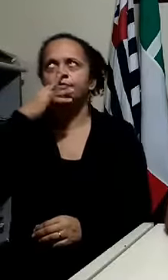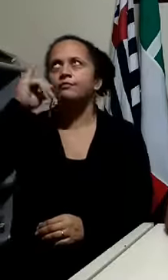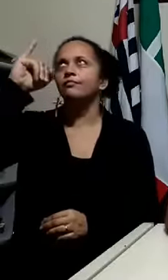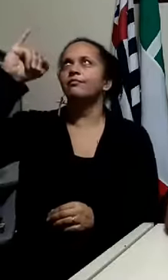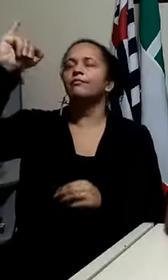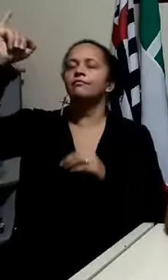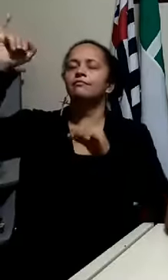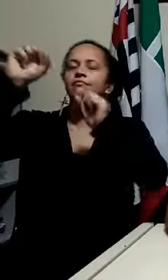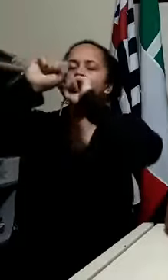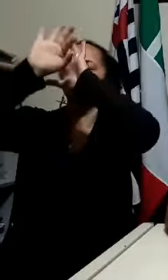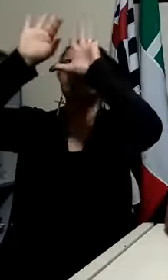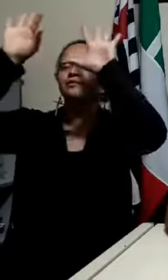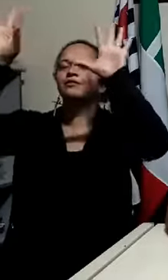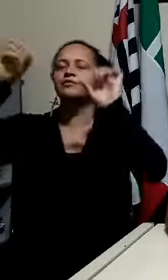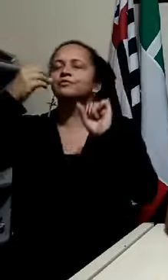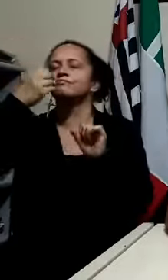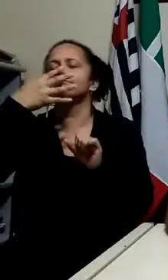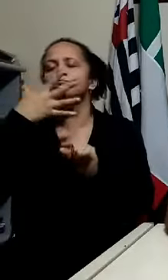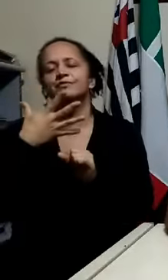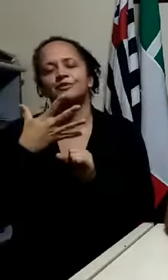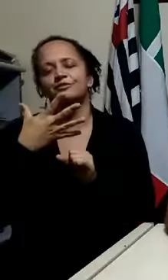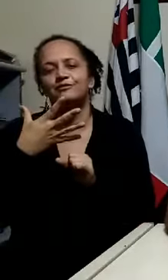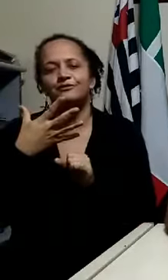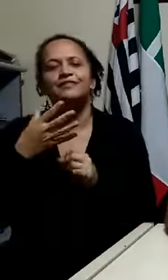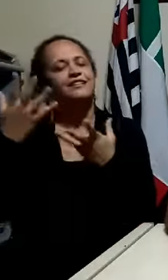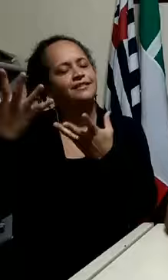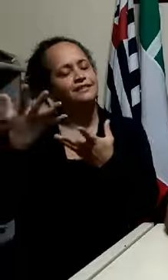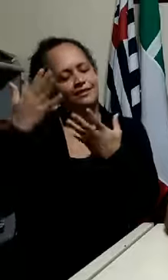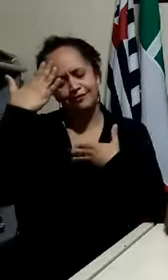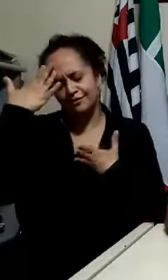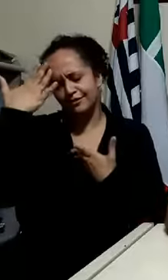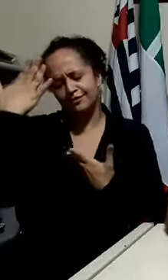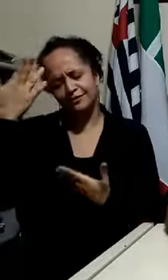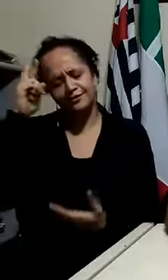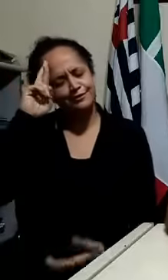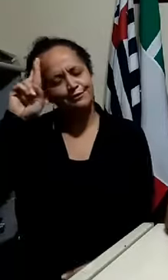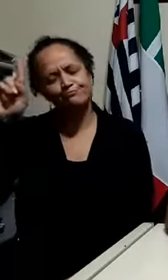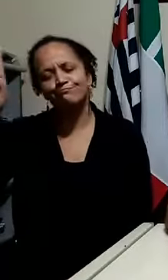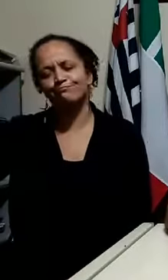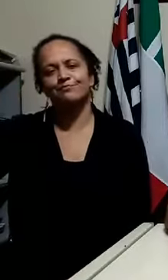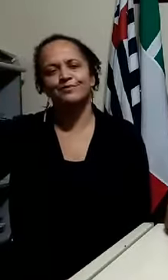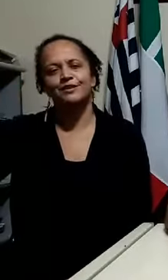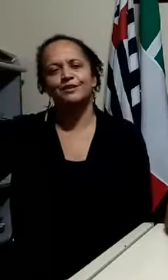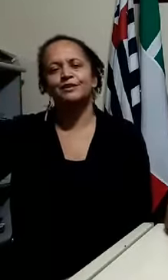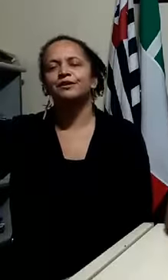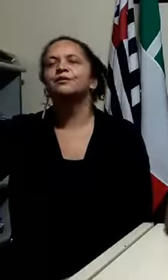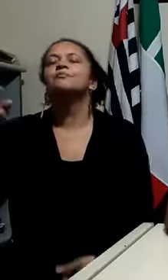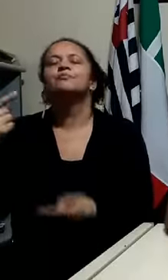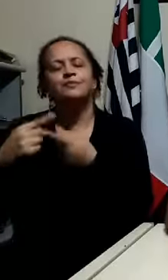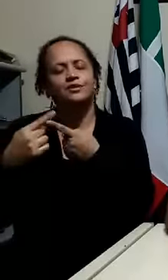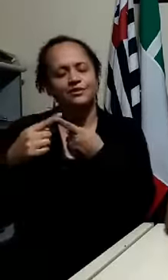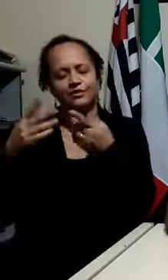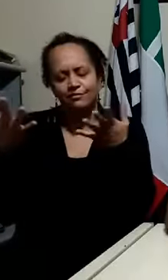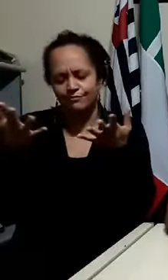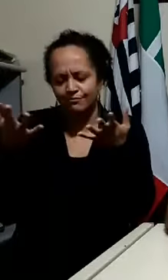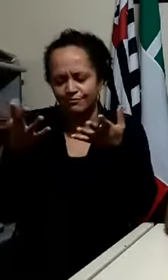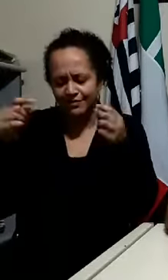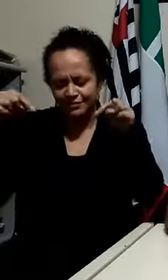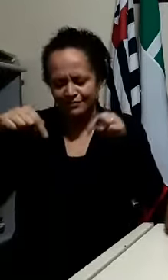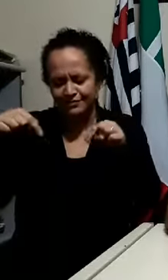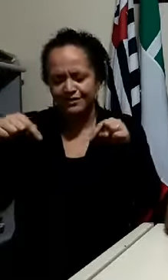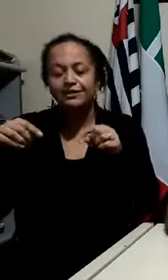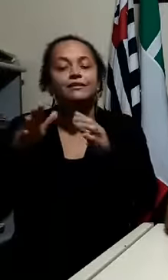Pai glorioso, Pai bendito, eu quero aqui te agradecer, Senhor, por essa rica oportunidade de pregar